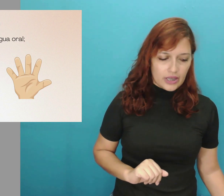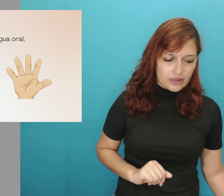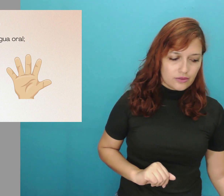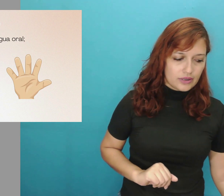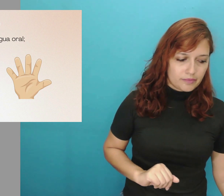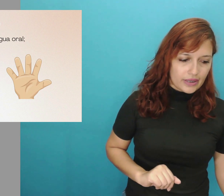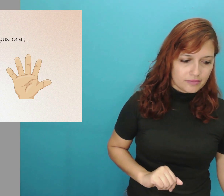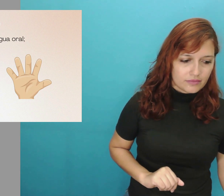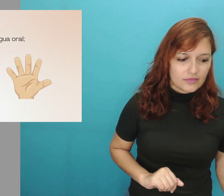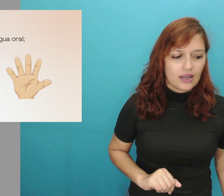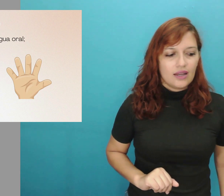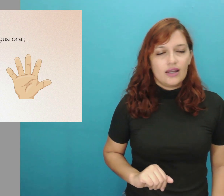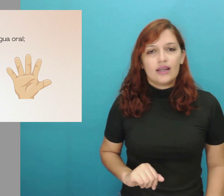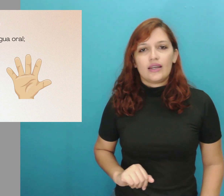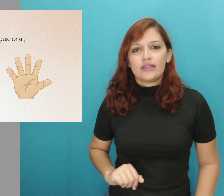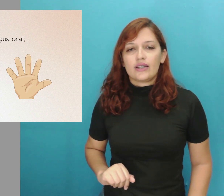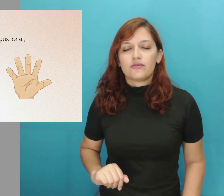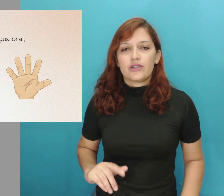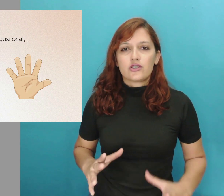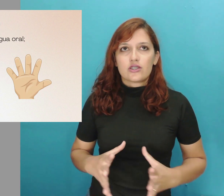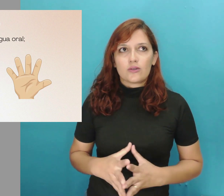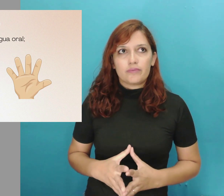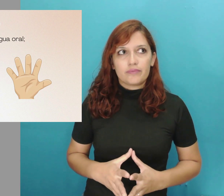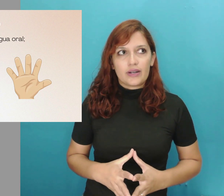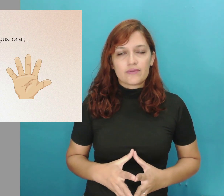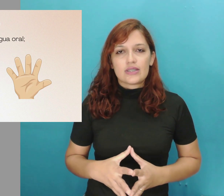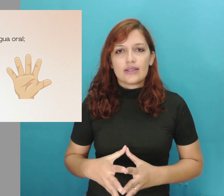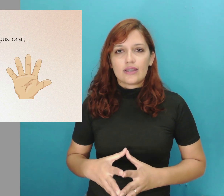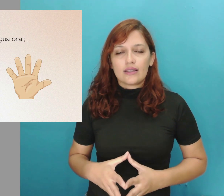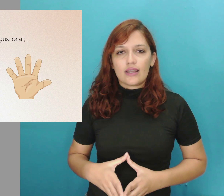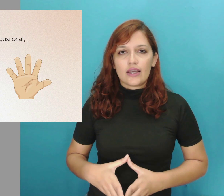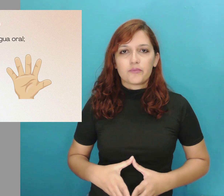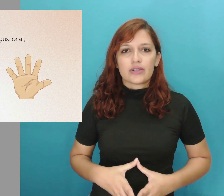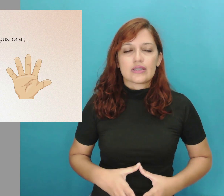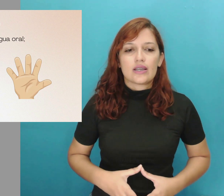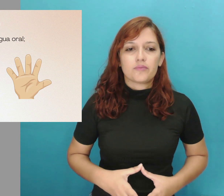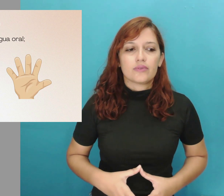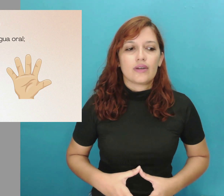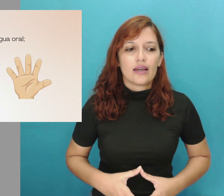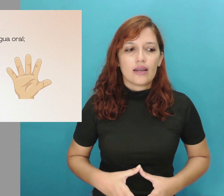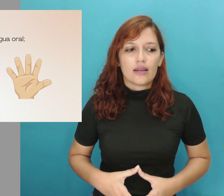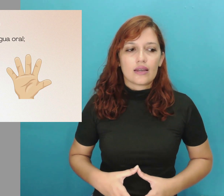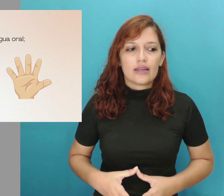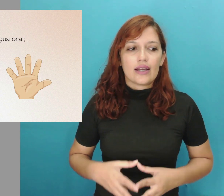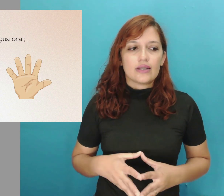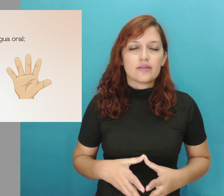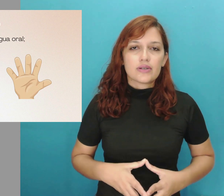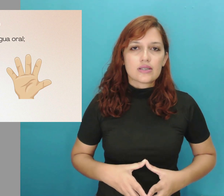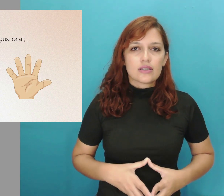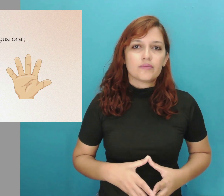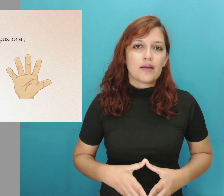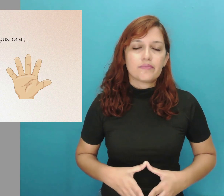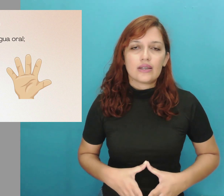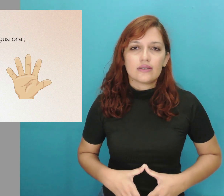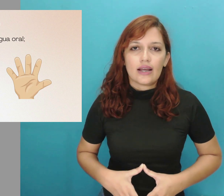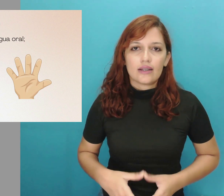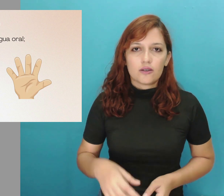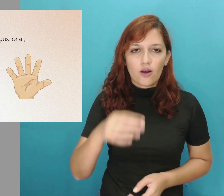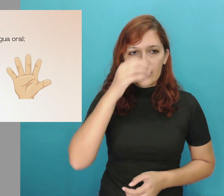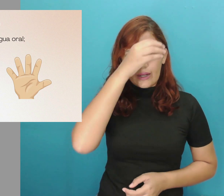Mito também. Então, veja só. Para você entender, por exemplo, que a Libras não depende da língua oral.